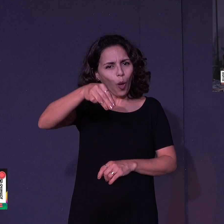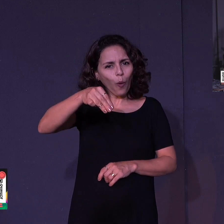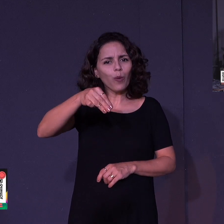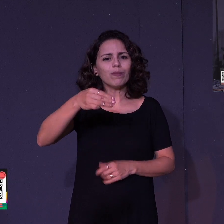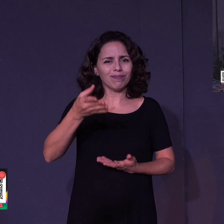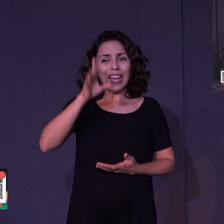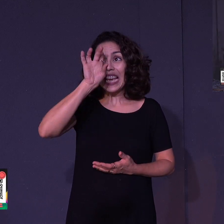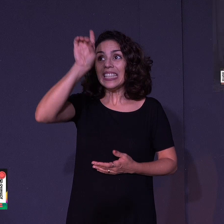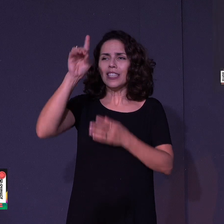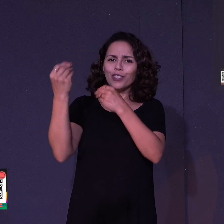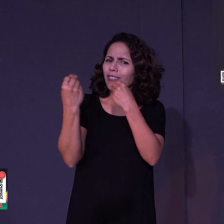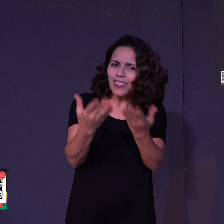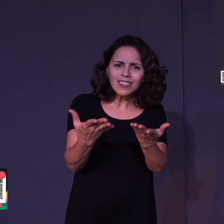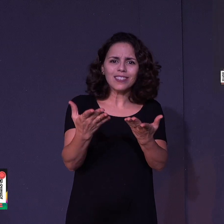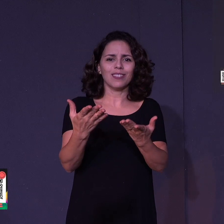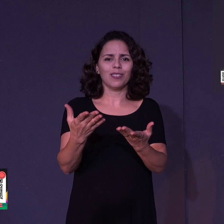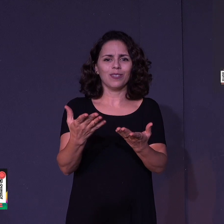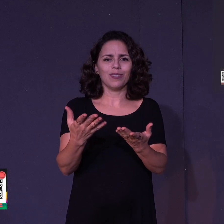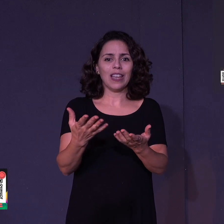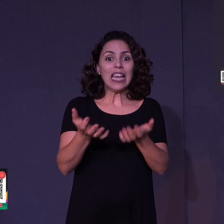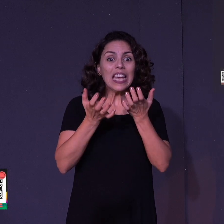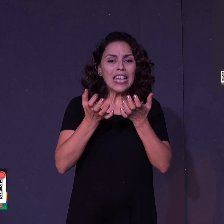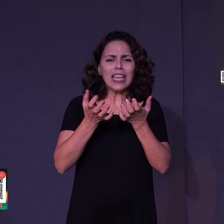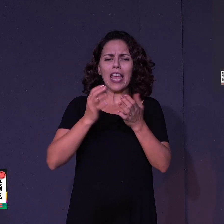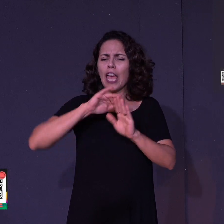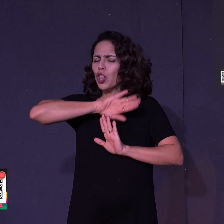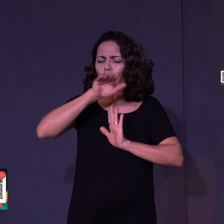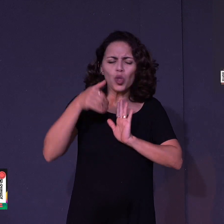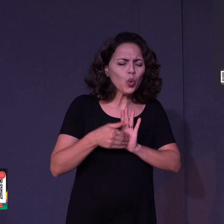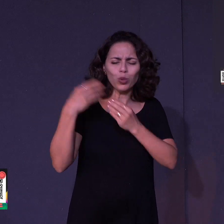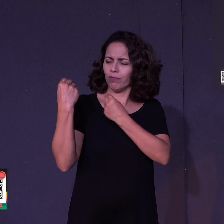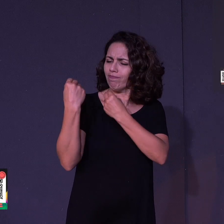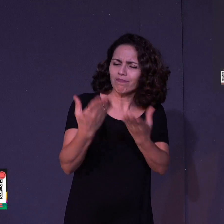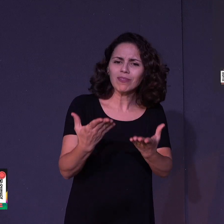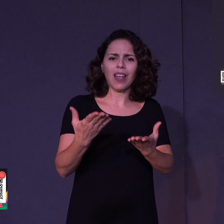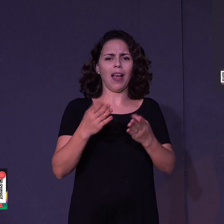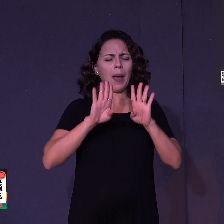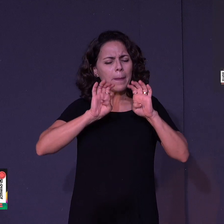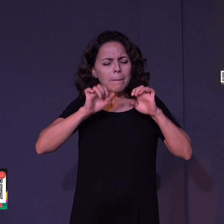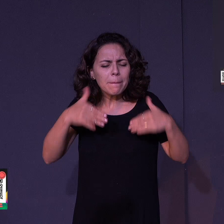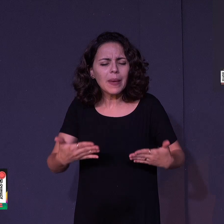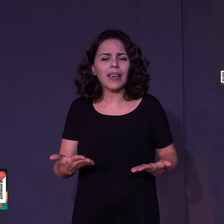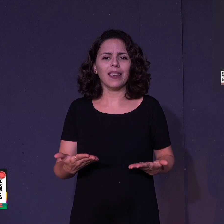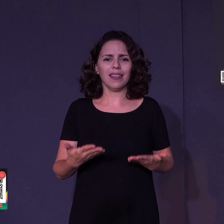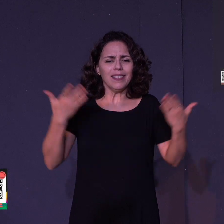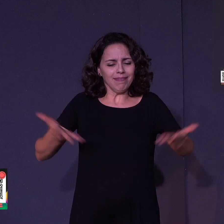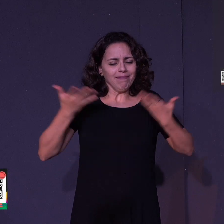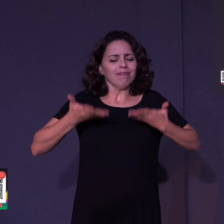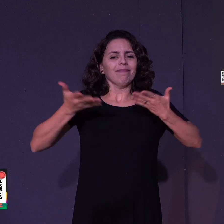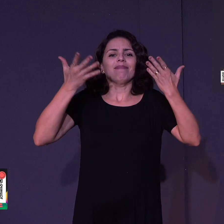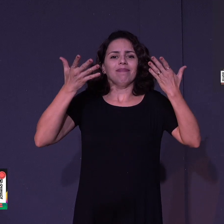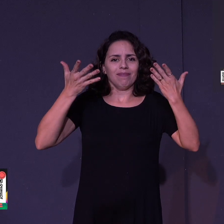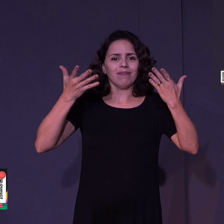plenitude, eu quero lhe preencher, eu quero lhe dar firmeza diante das dificuldades, eu quero lhe dar bem-estar e eu quero lhe dar êxito em todas as